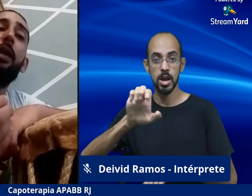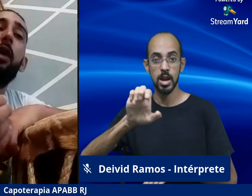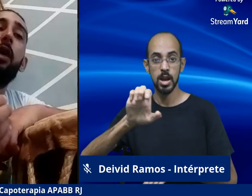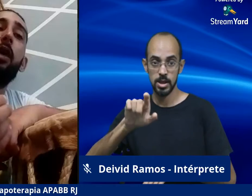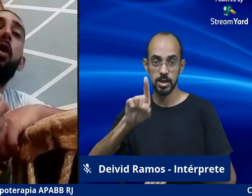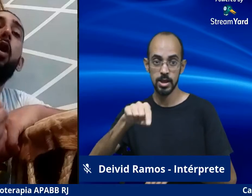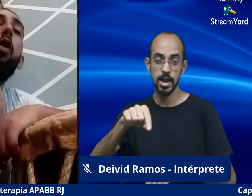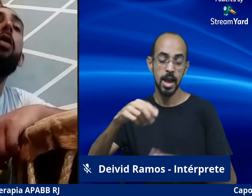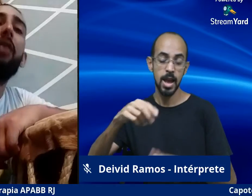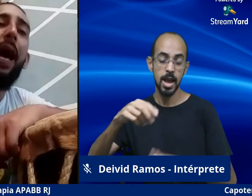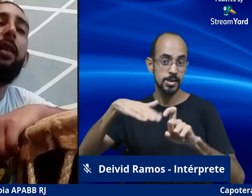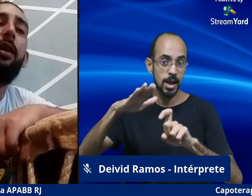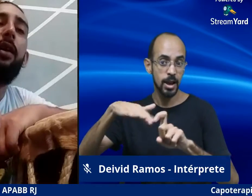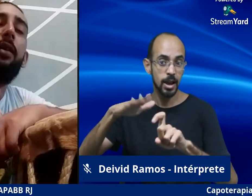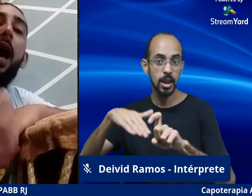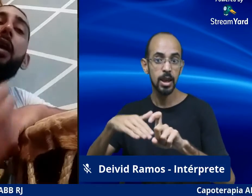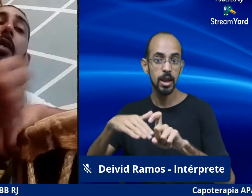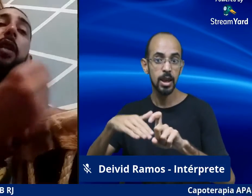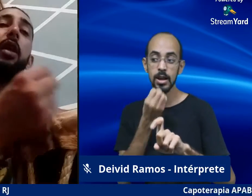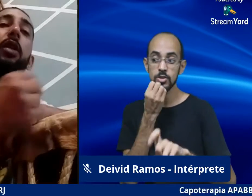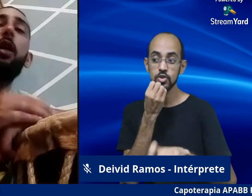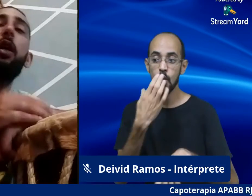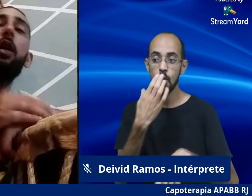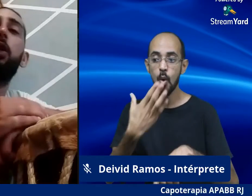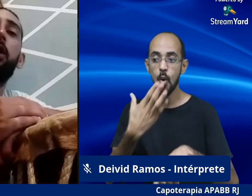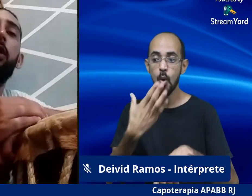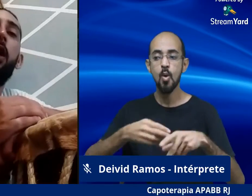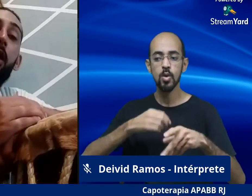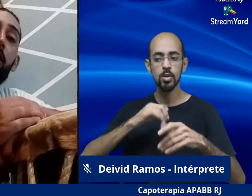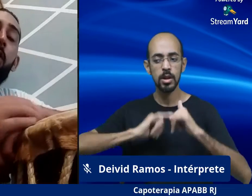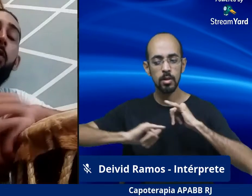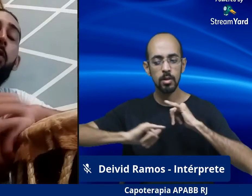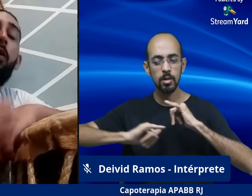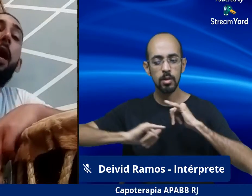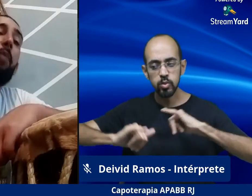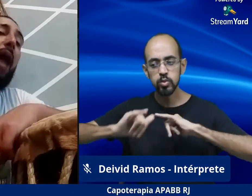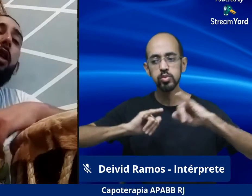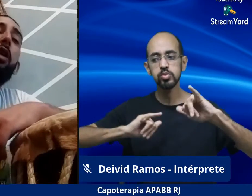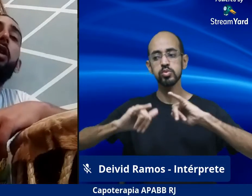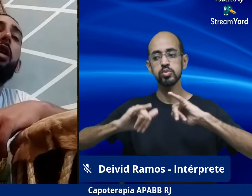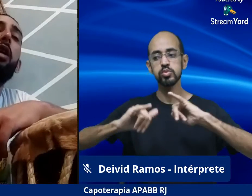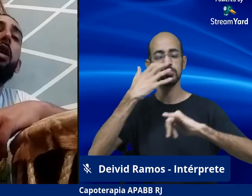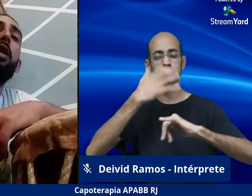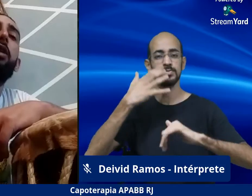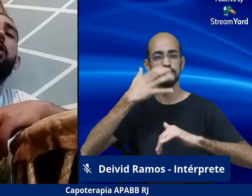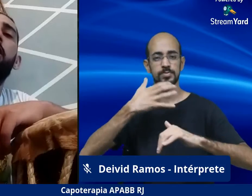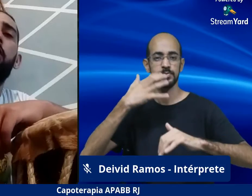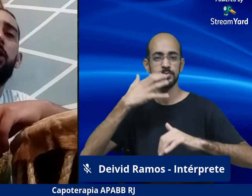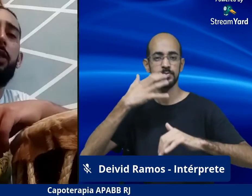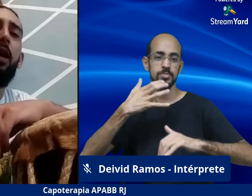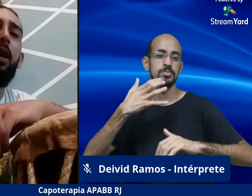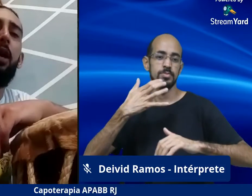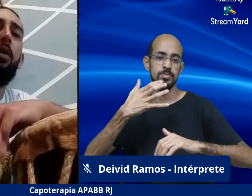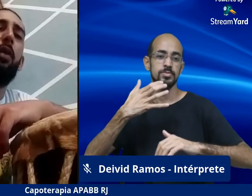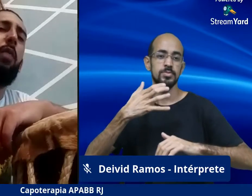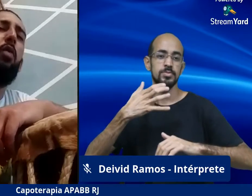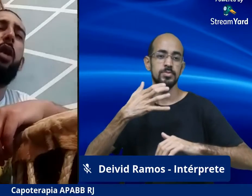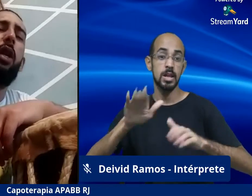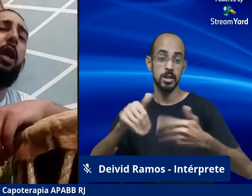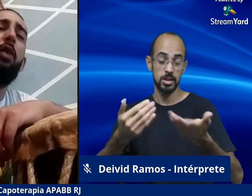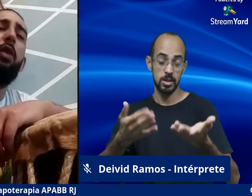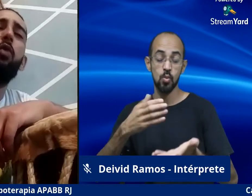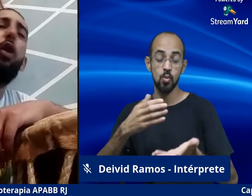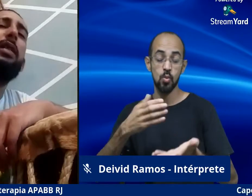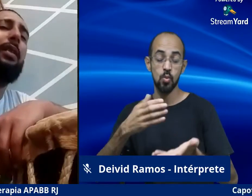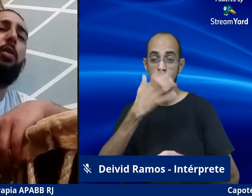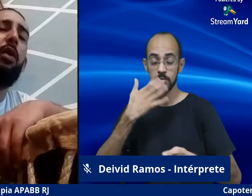ela sendo contada através das cantigas. Então, as cantigas que a gente tem no samba, no